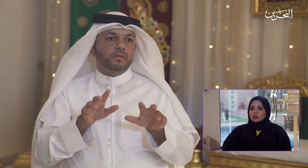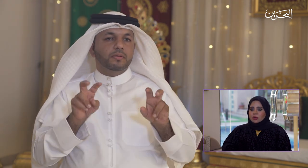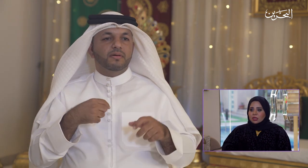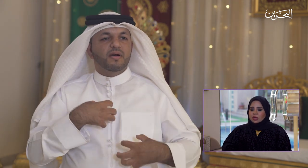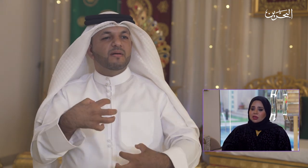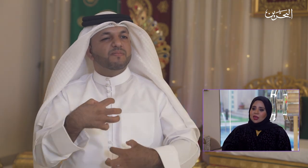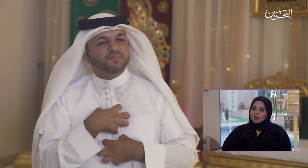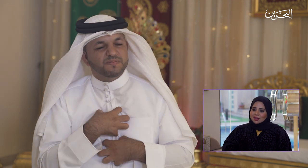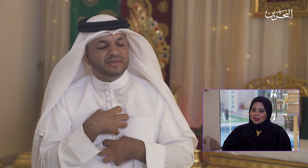الجميع